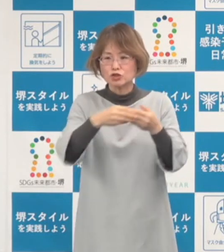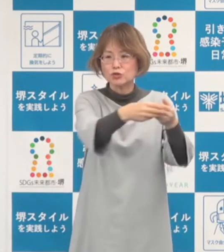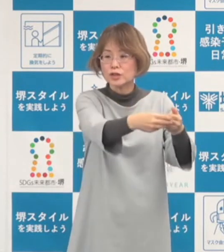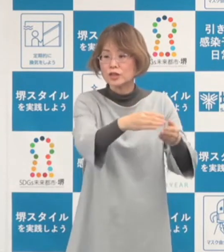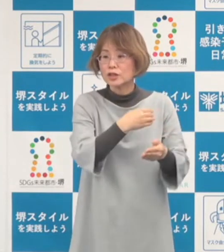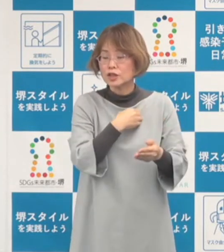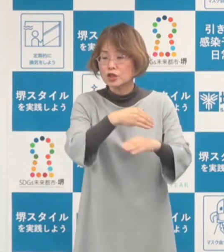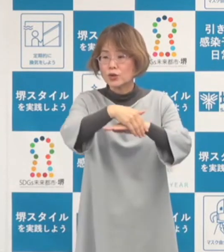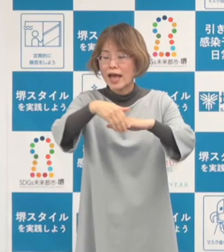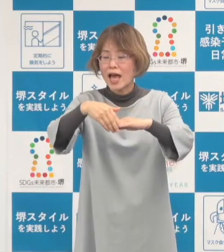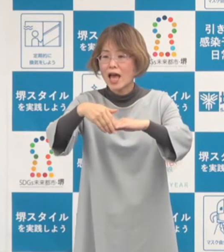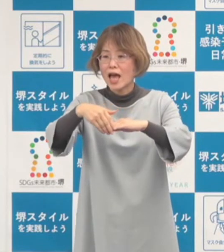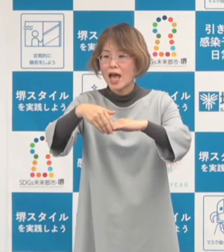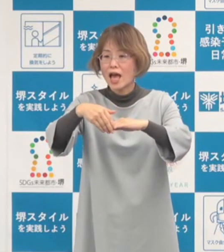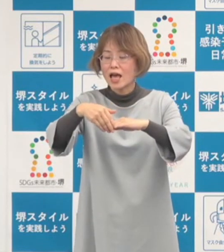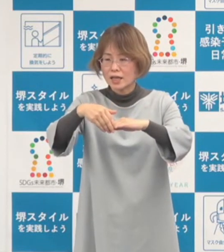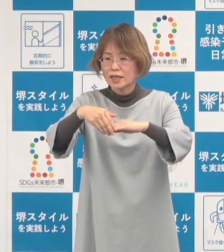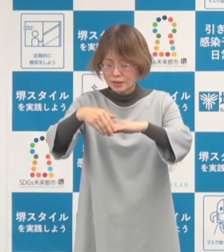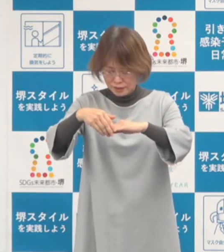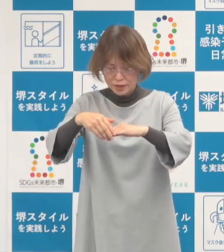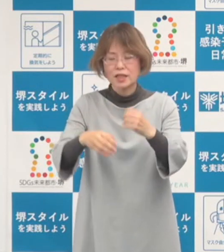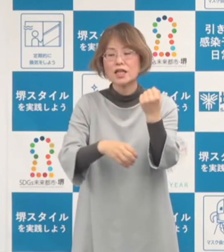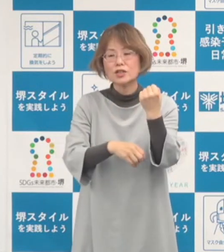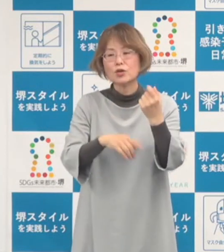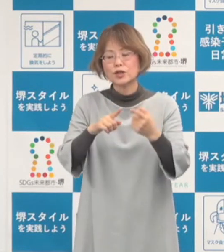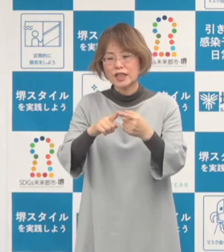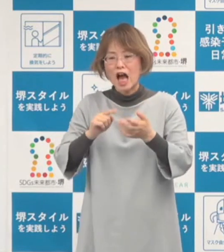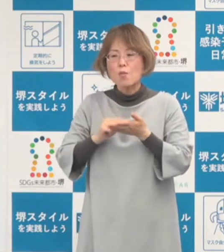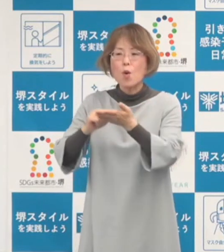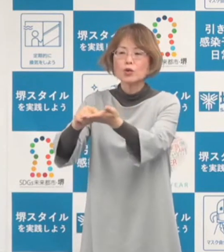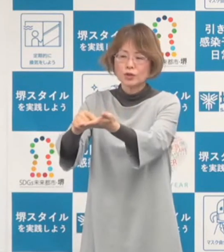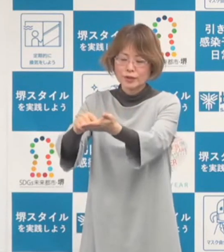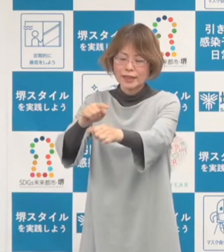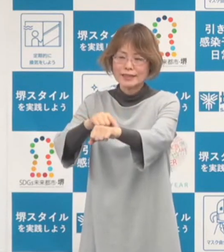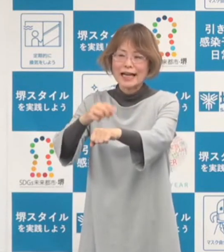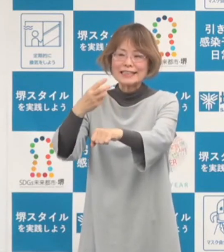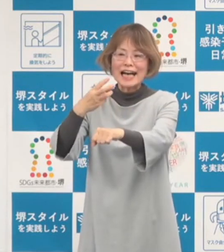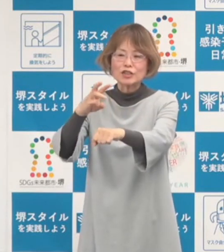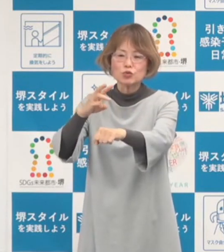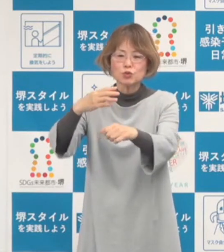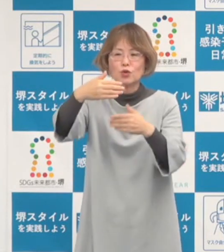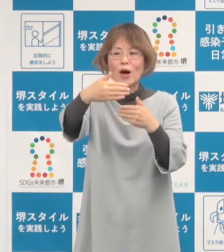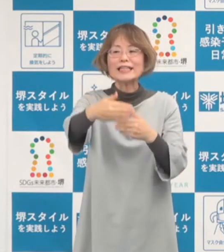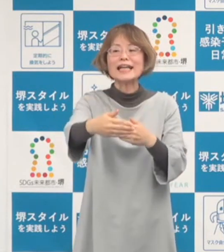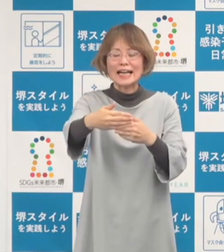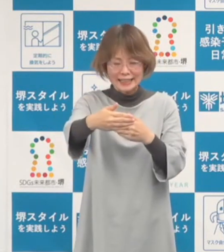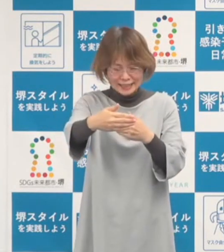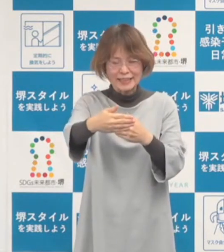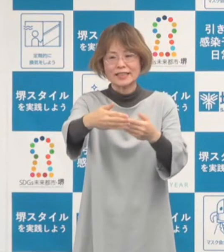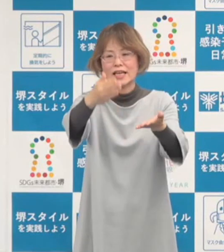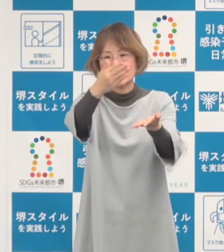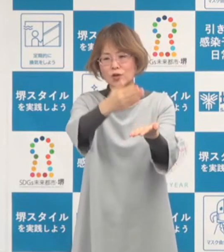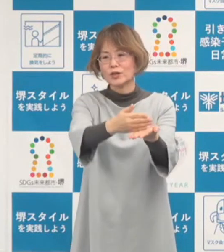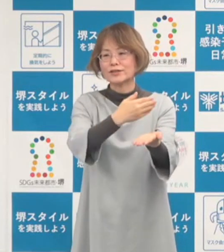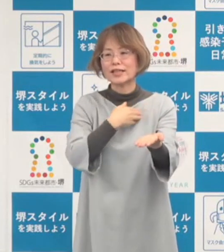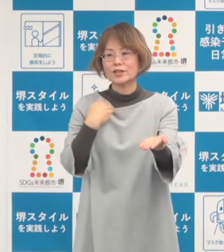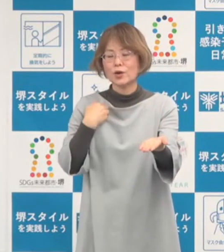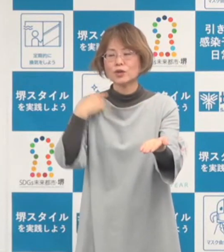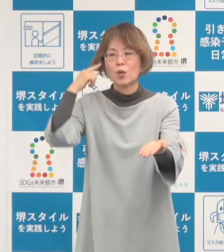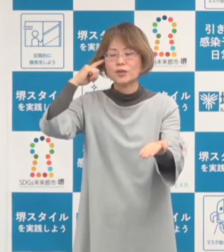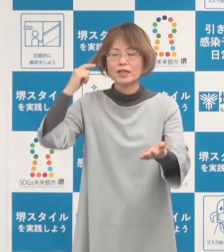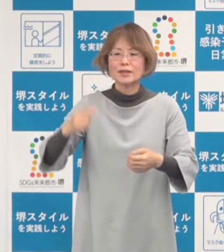には、申し込んでから30分以内に、そこの場所につけると、その設定した時間からですね、という形で、今回設定し